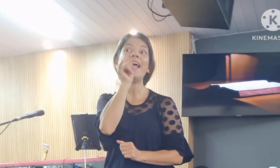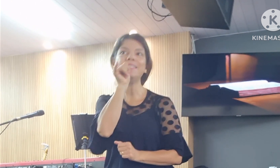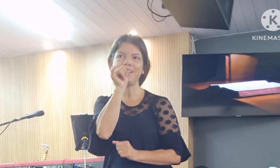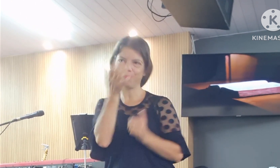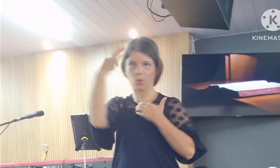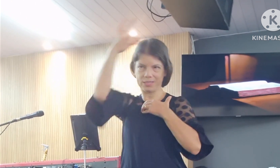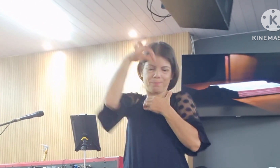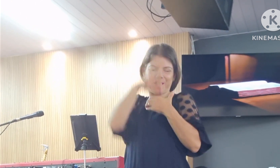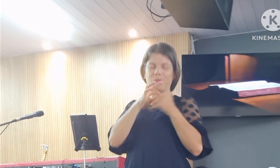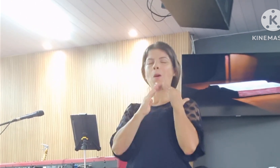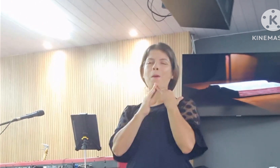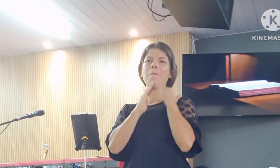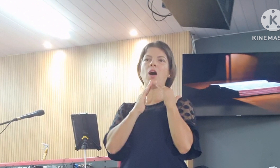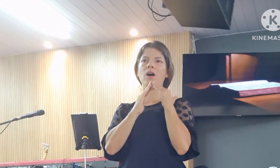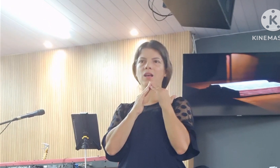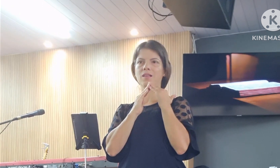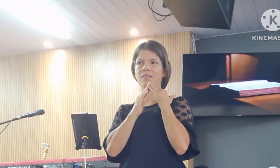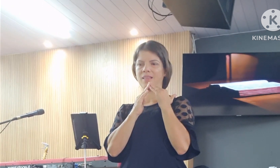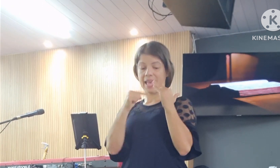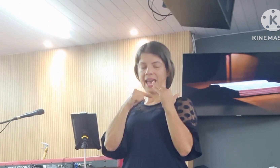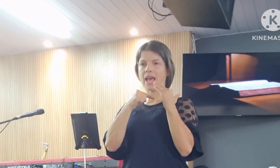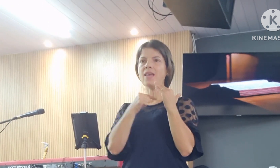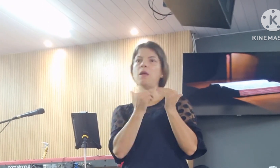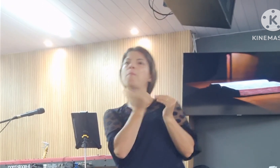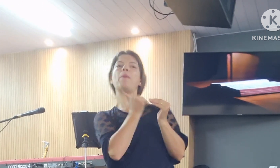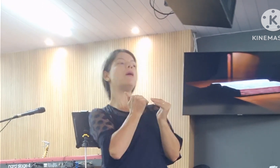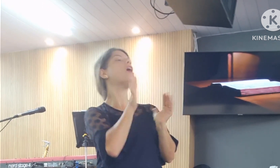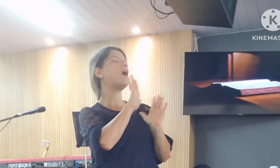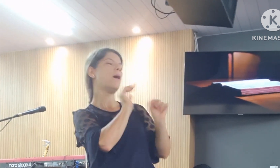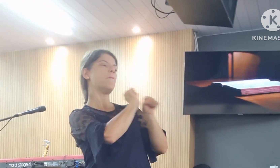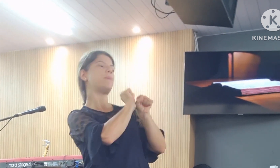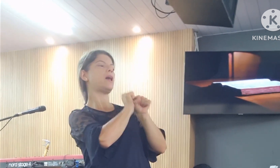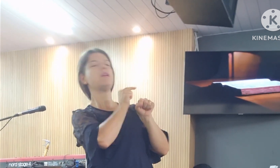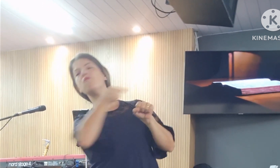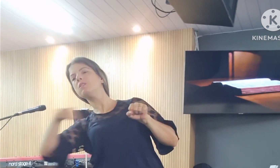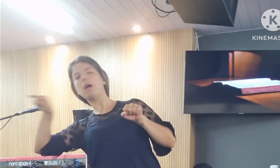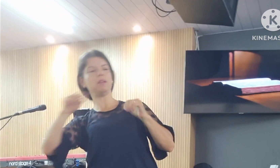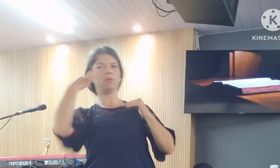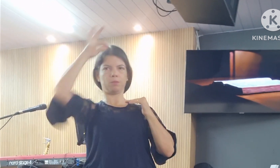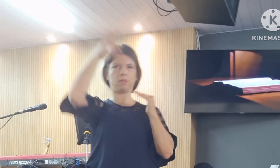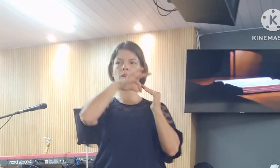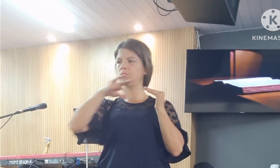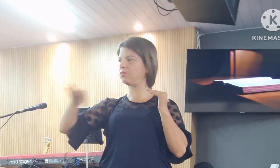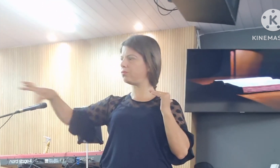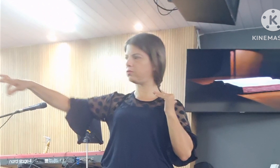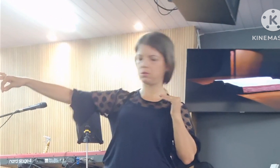ali, depois eu volto. Não, ele está com você todos os dias.